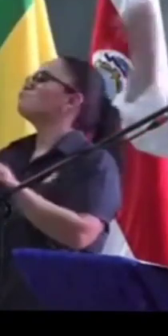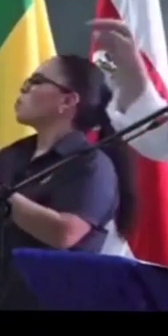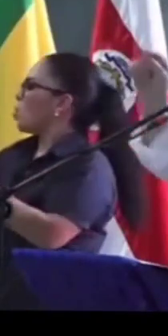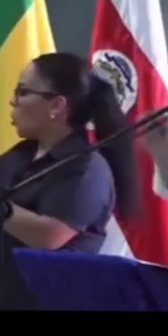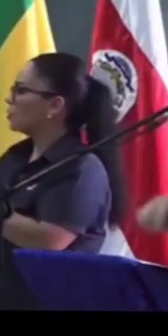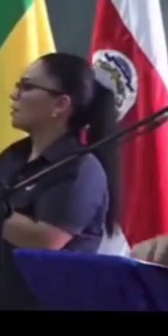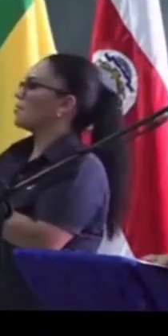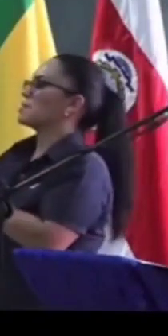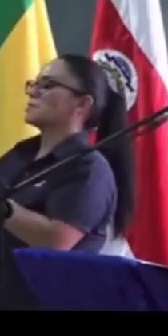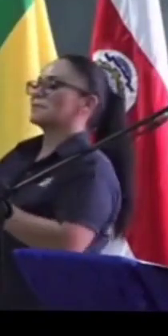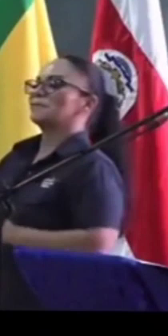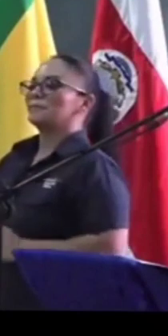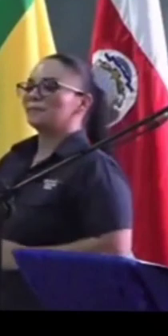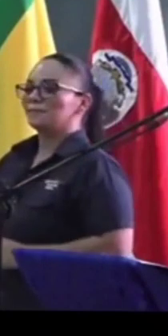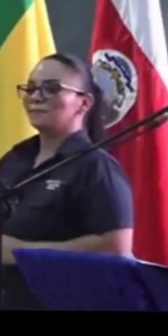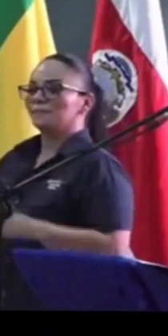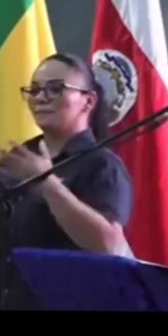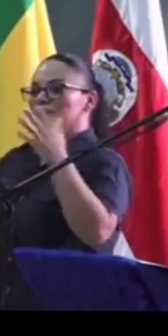vez